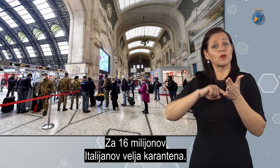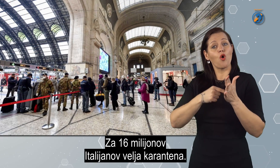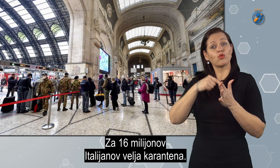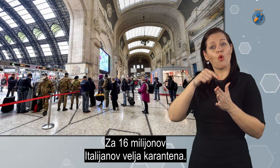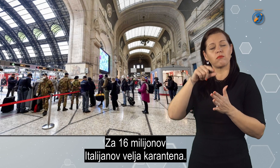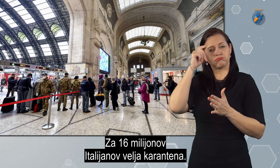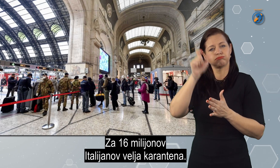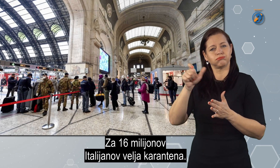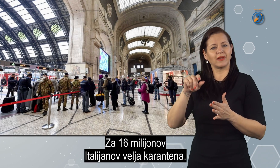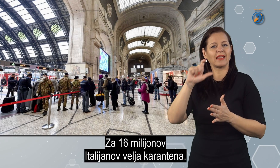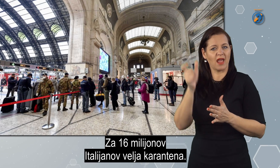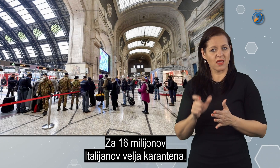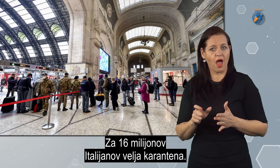milijonov Italijanov velja karantena.